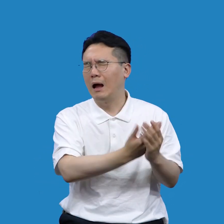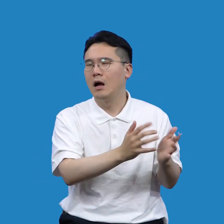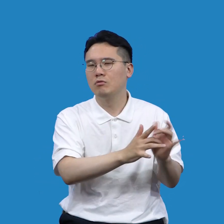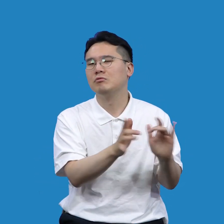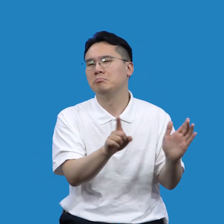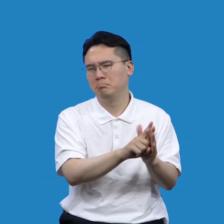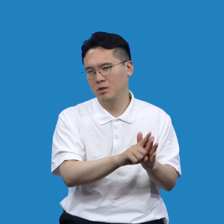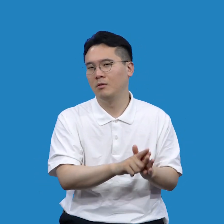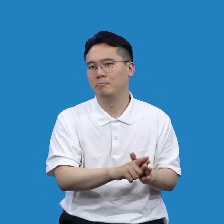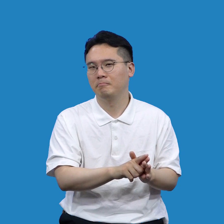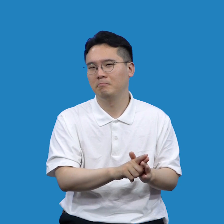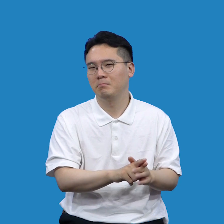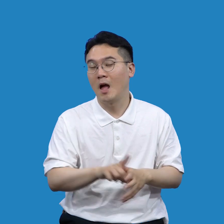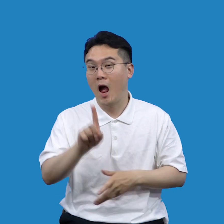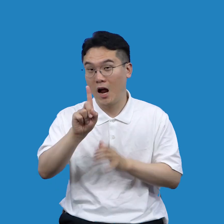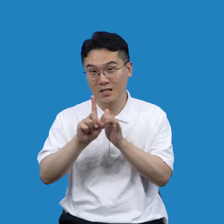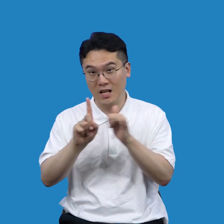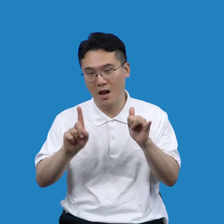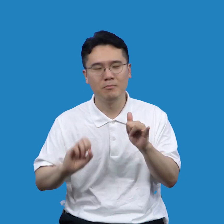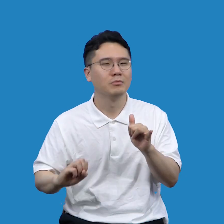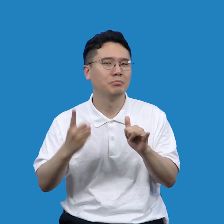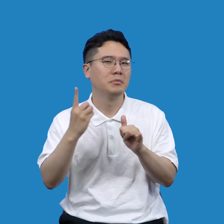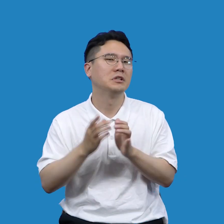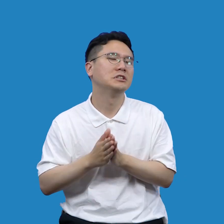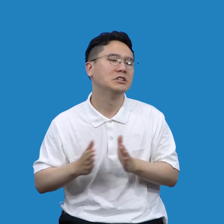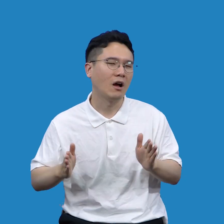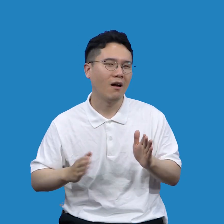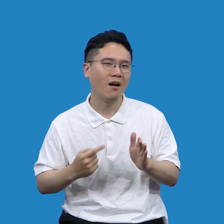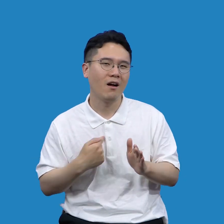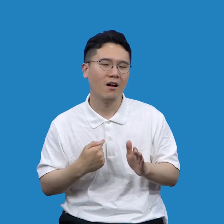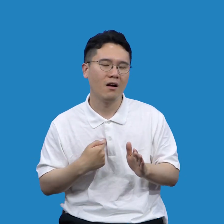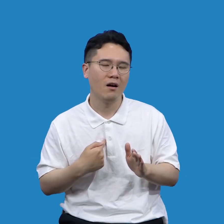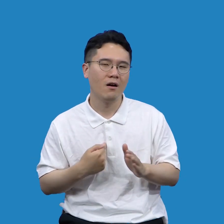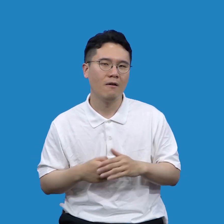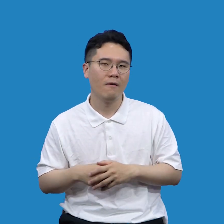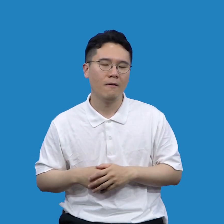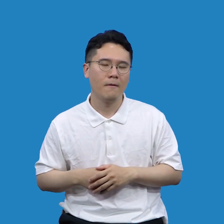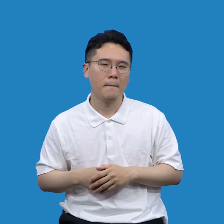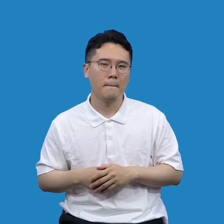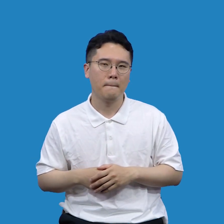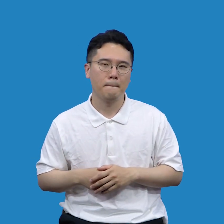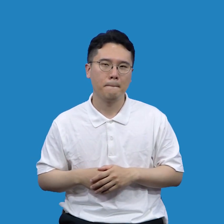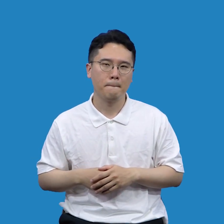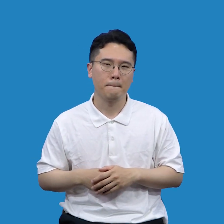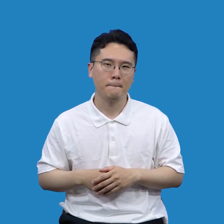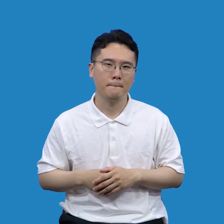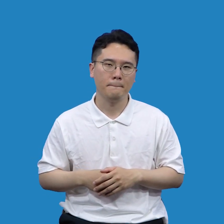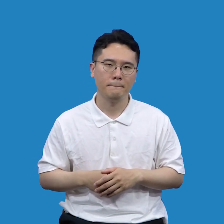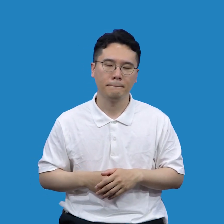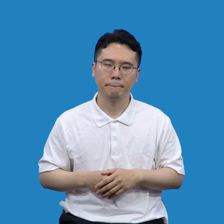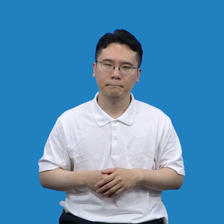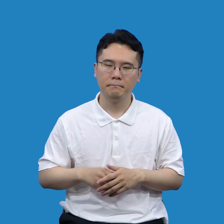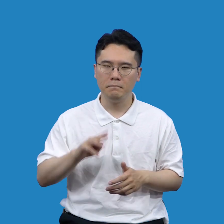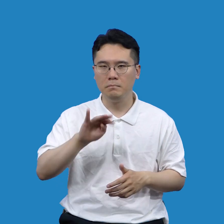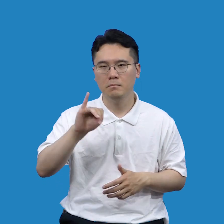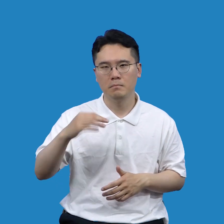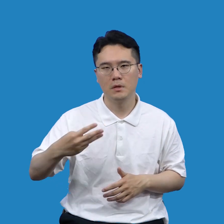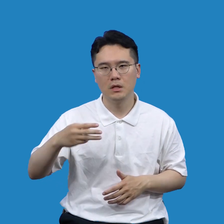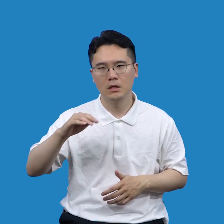한 사람에게서 시작이 되는 거예요. 한 사람에게. 네. 자, 빌립보